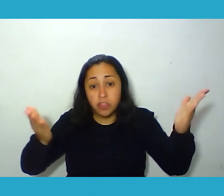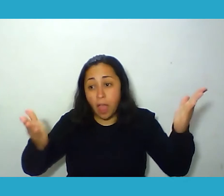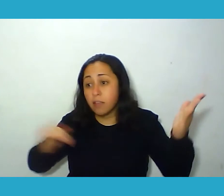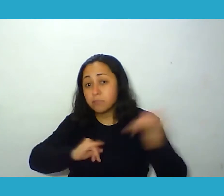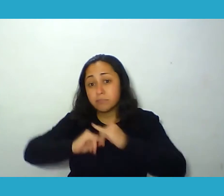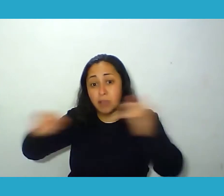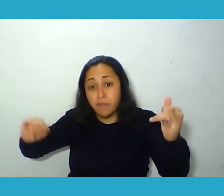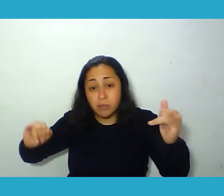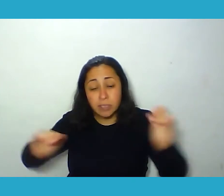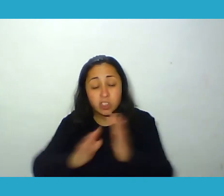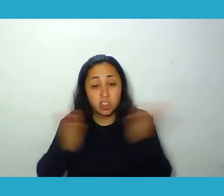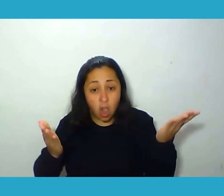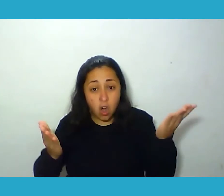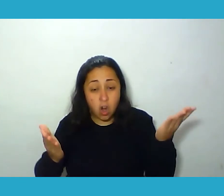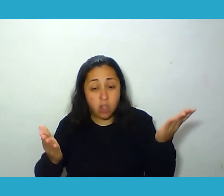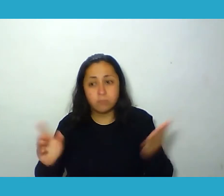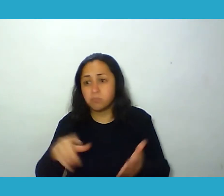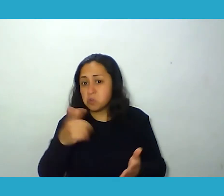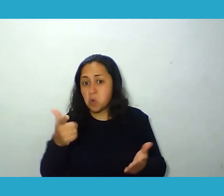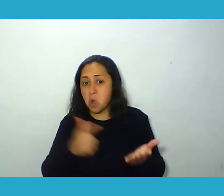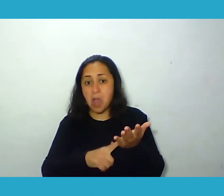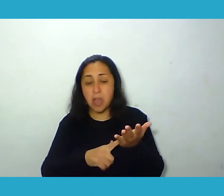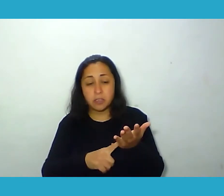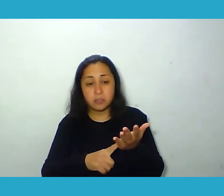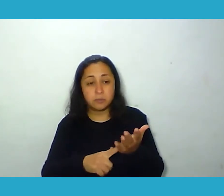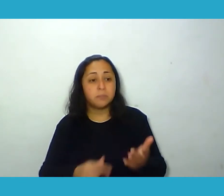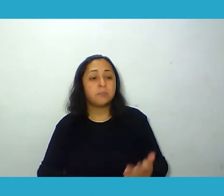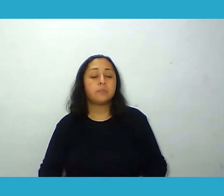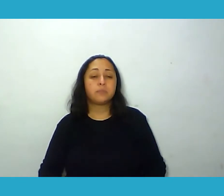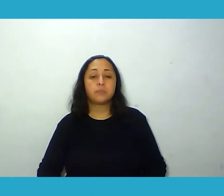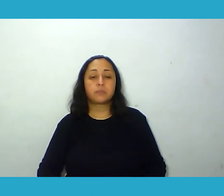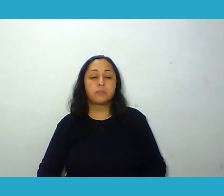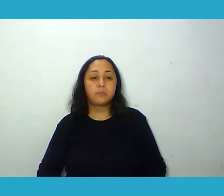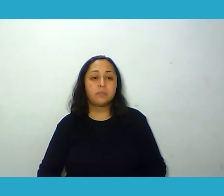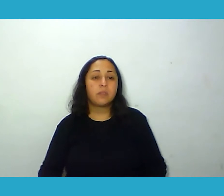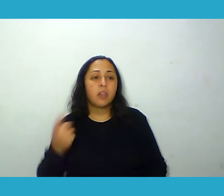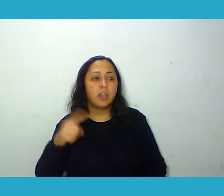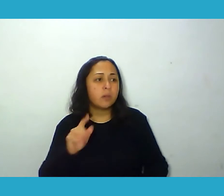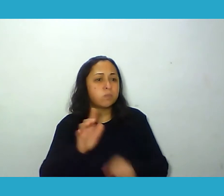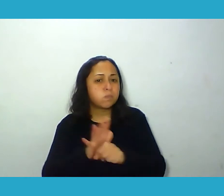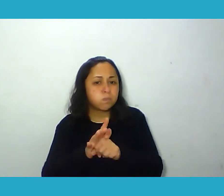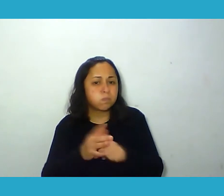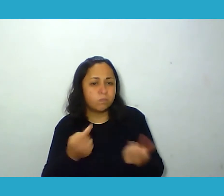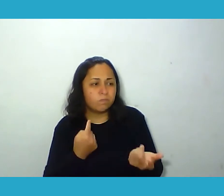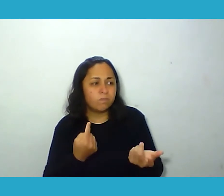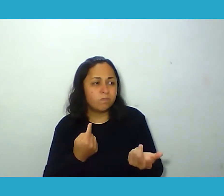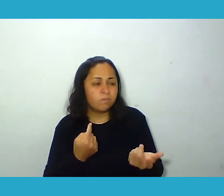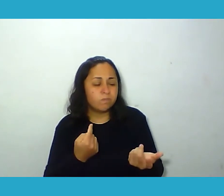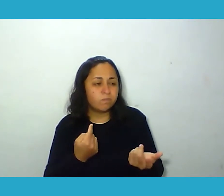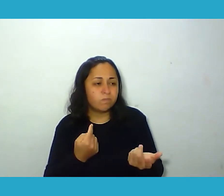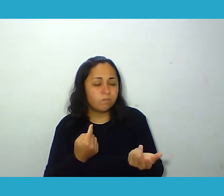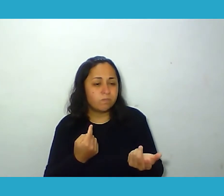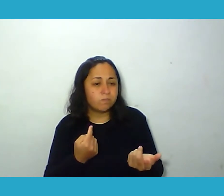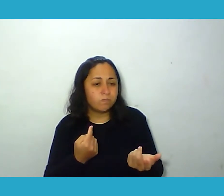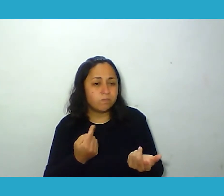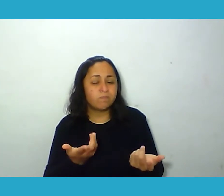se destaca en relación a los funcionarios, dice, nacidos y criados. Esto le resulta